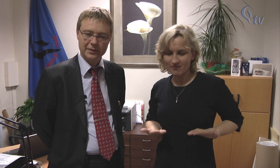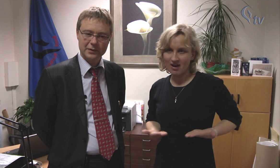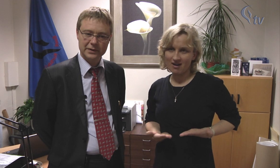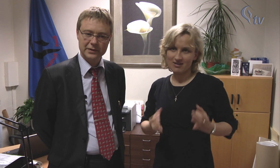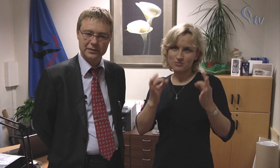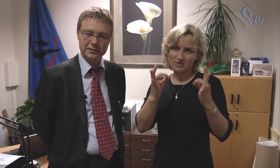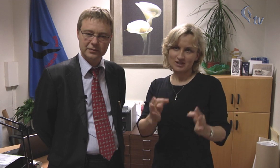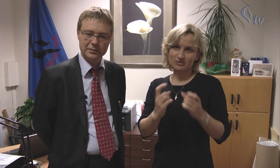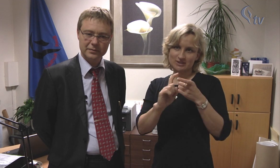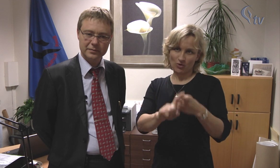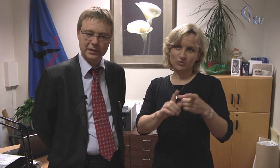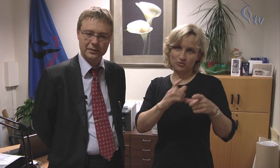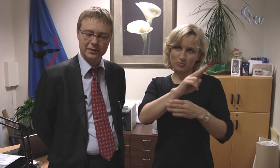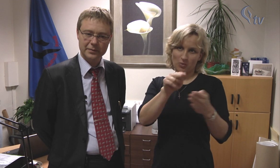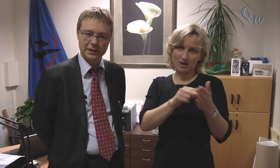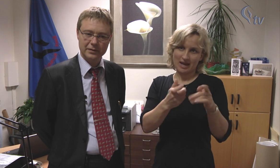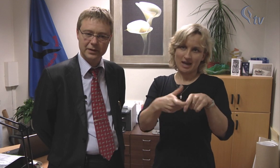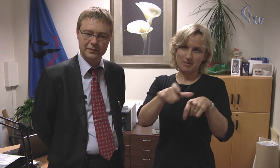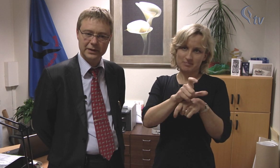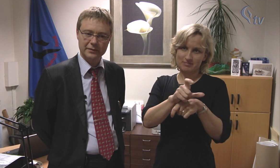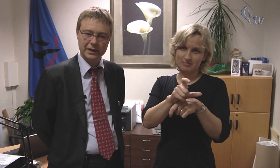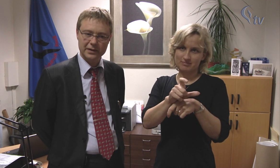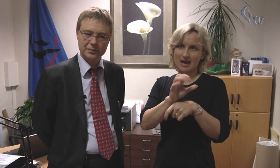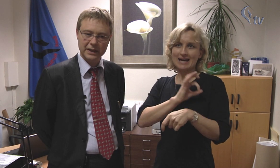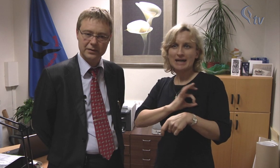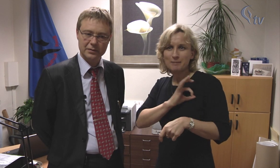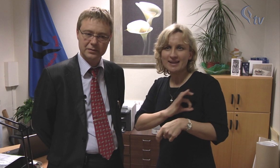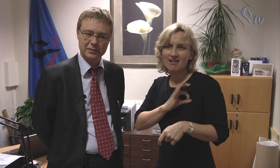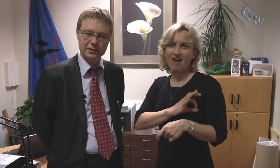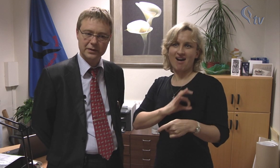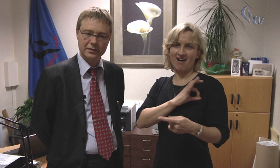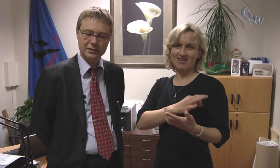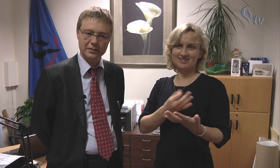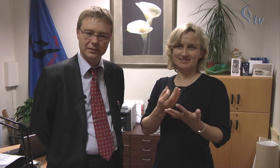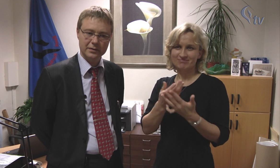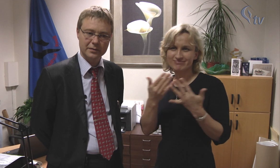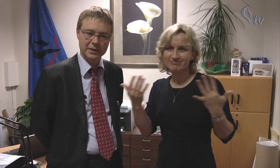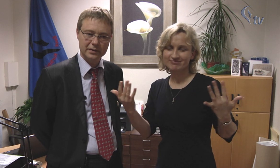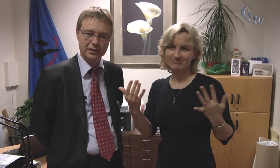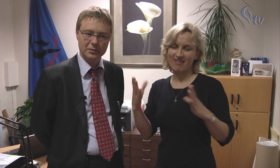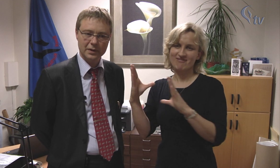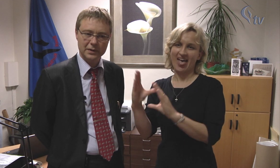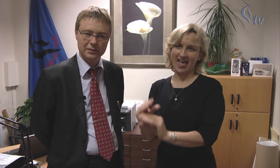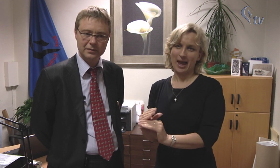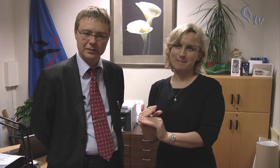Vähem on siis nii-öelda kriminaali või väärteomenetlust ja peaaegu olematu on